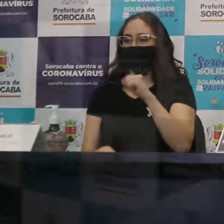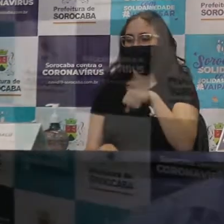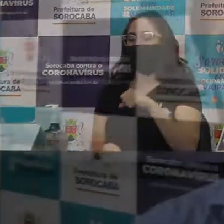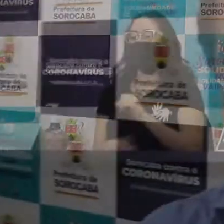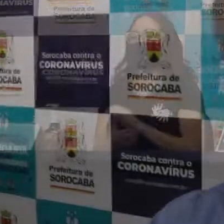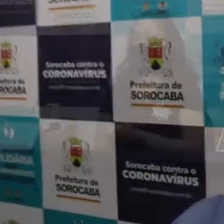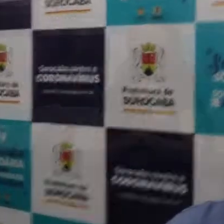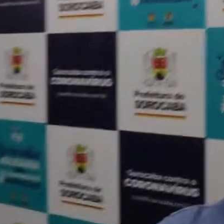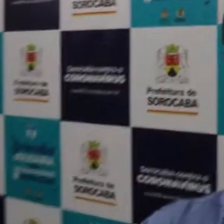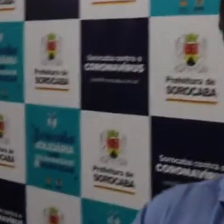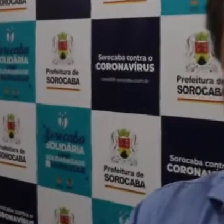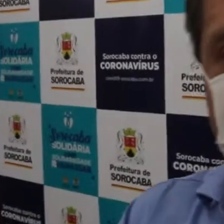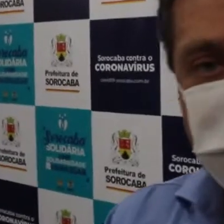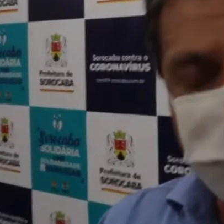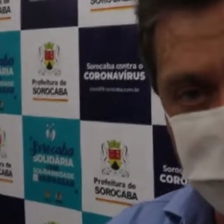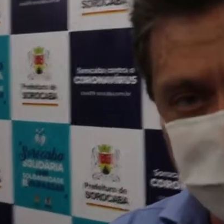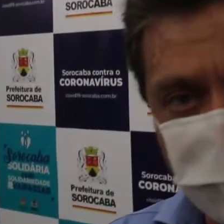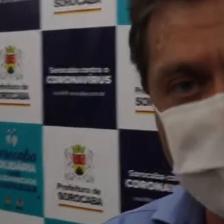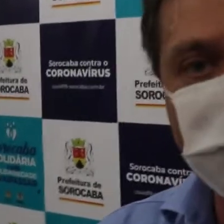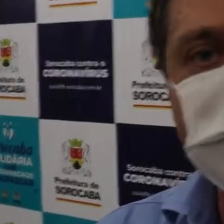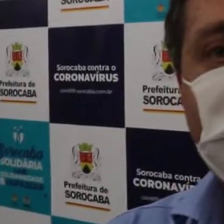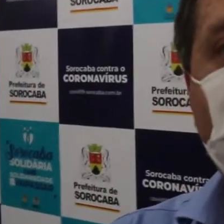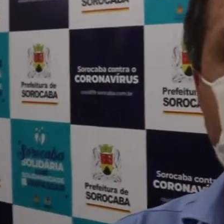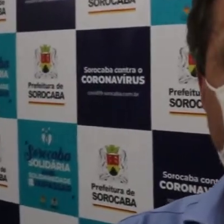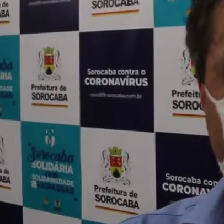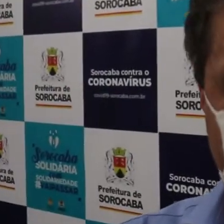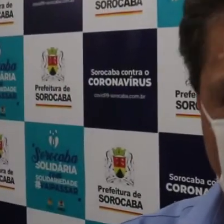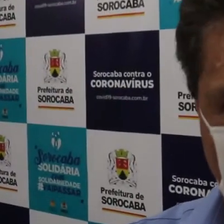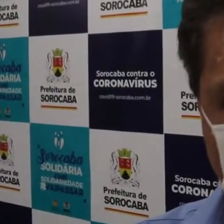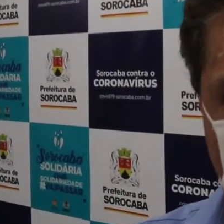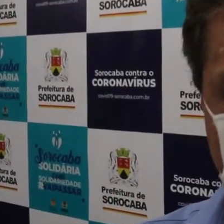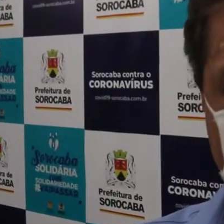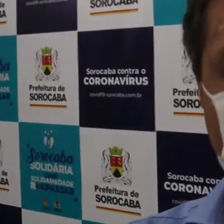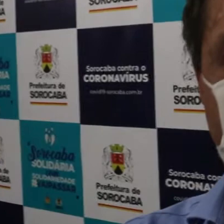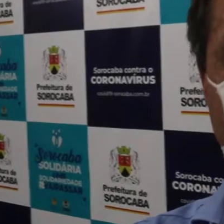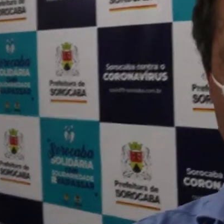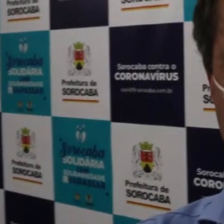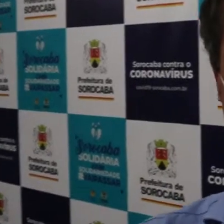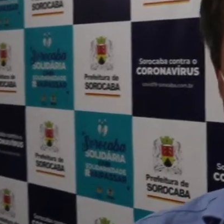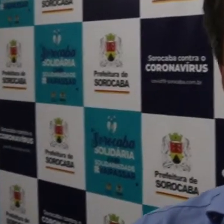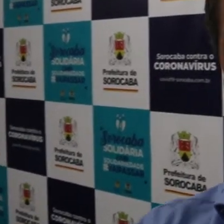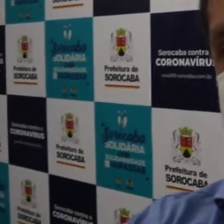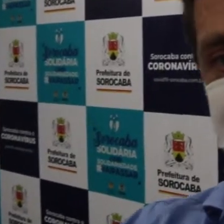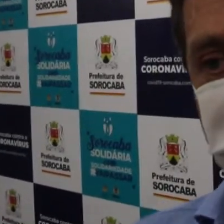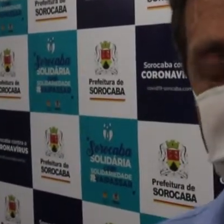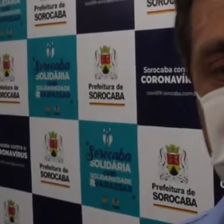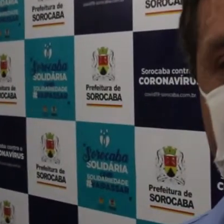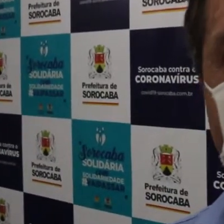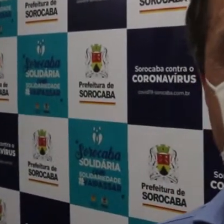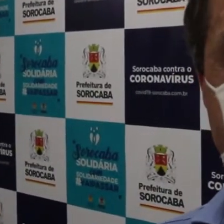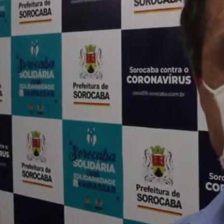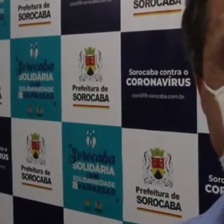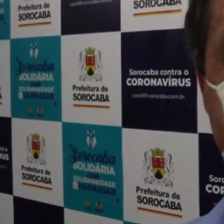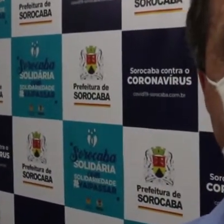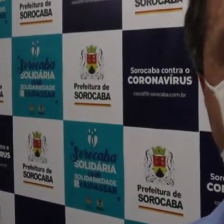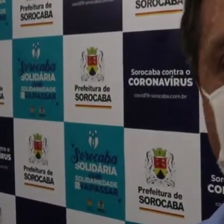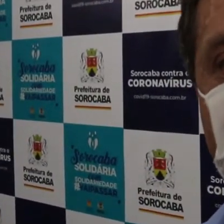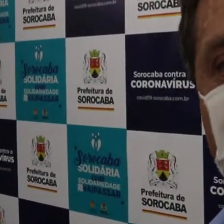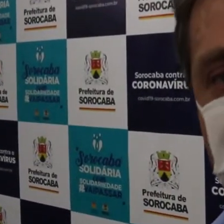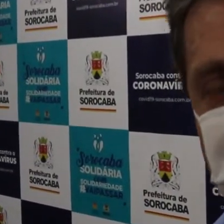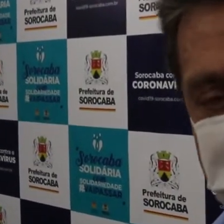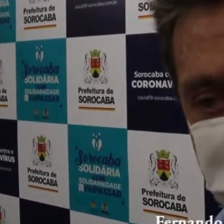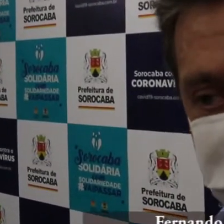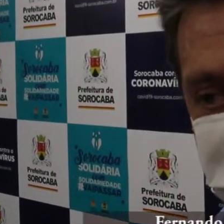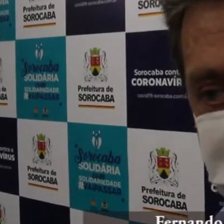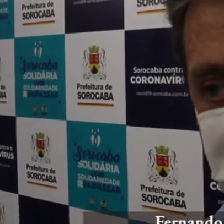retroalimentada. É muito comum as pessoas perguntarem por que 4 horas de comércio, não 8 horas, 24 horas, e assim se evitaria